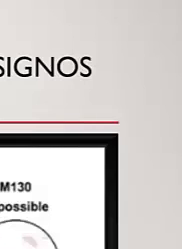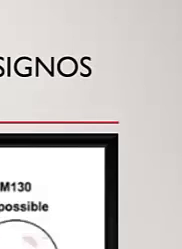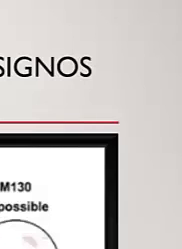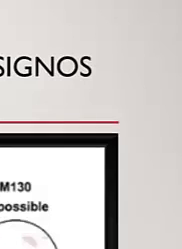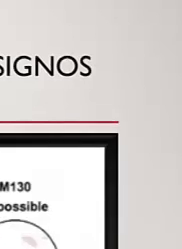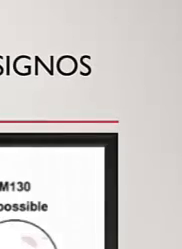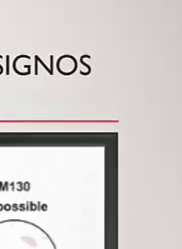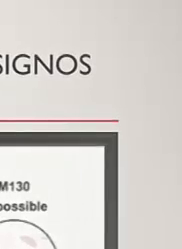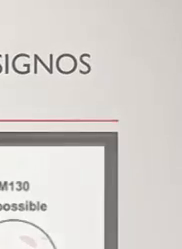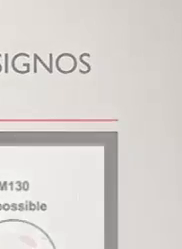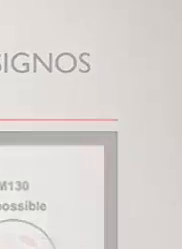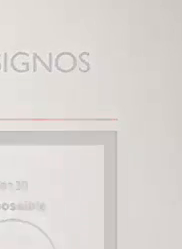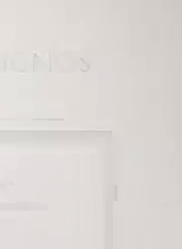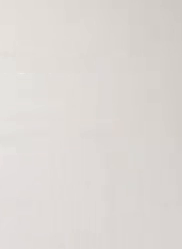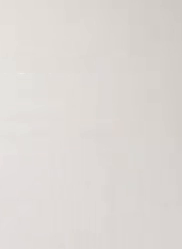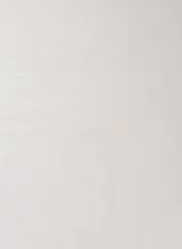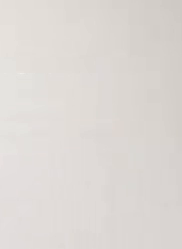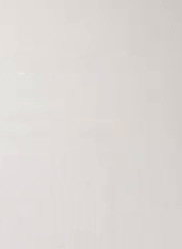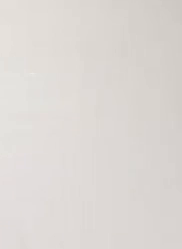almacenada.